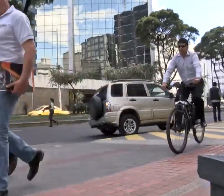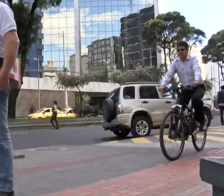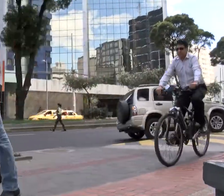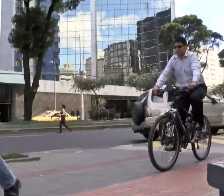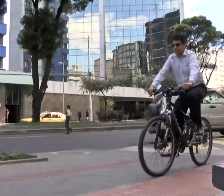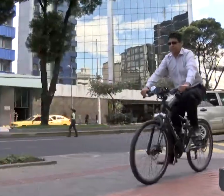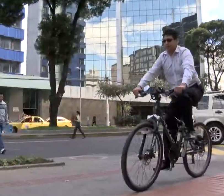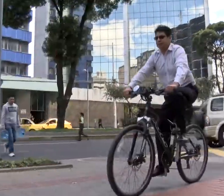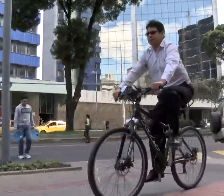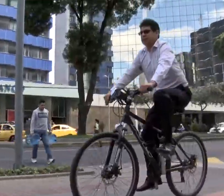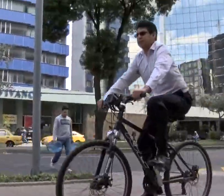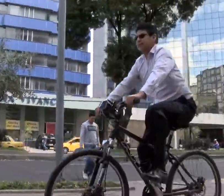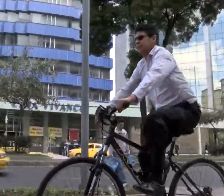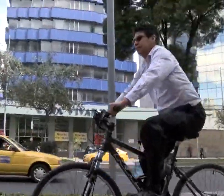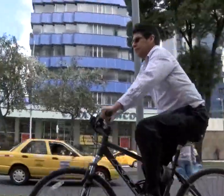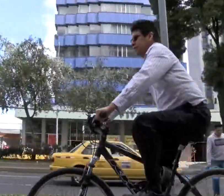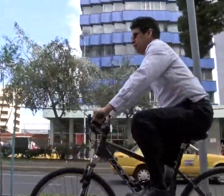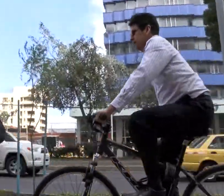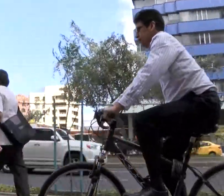y